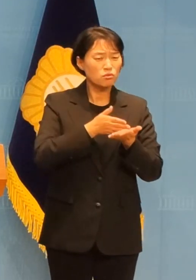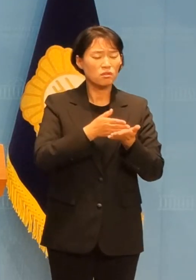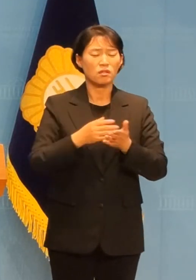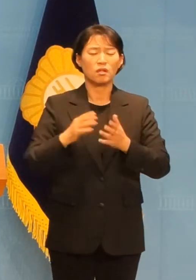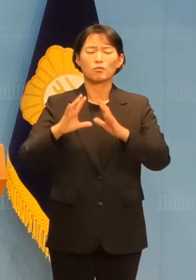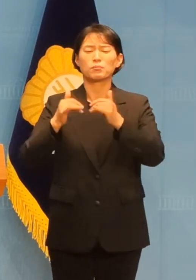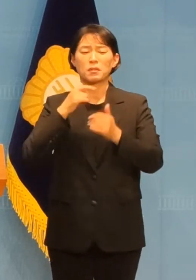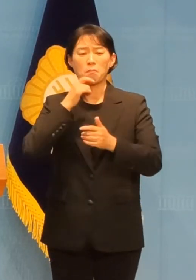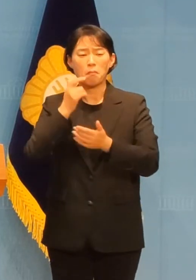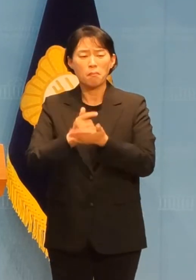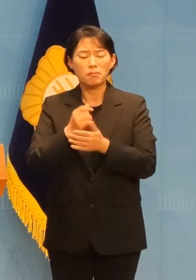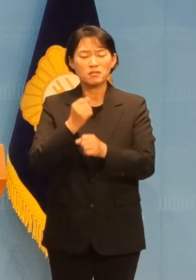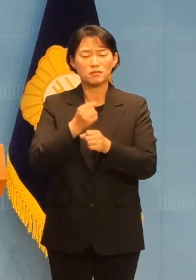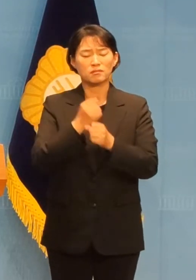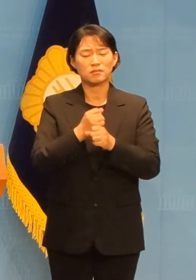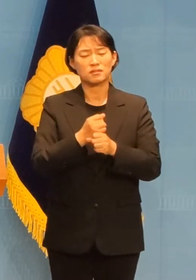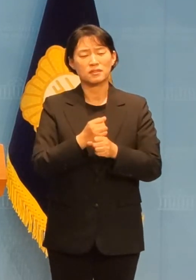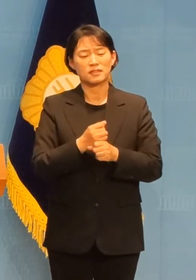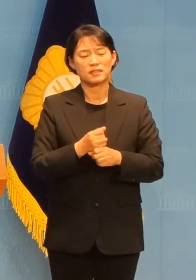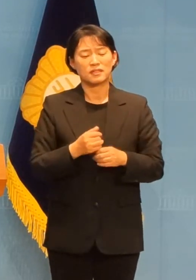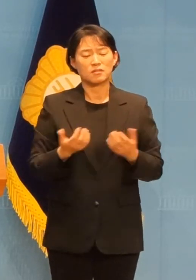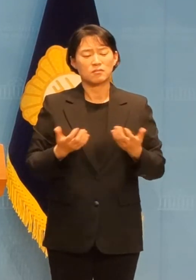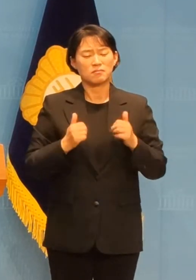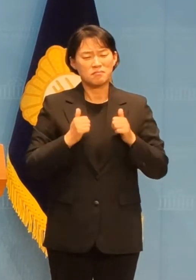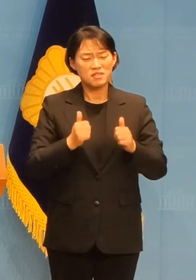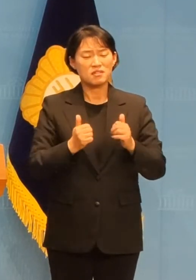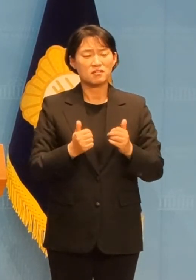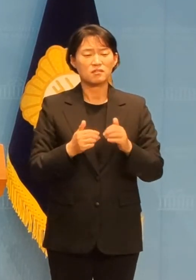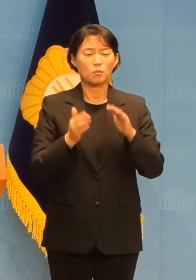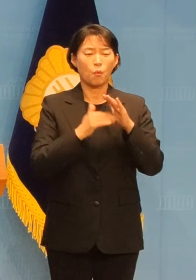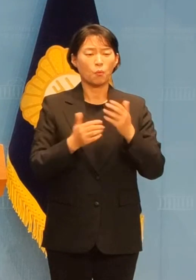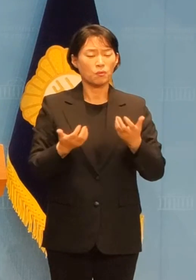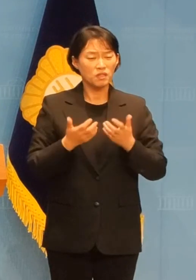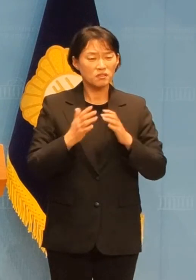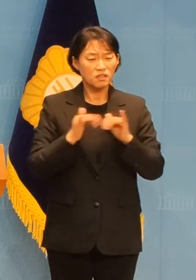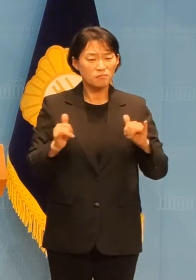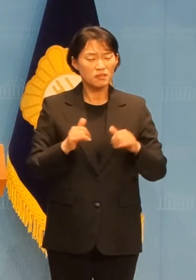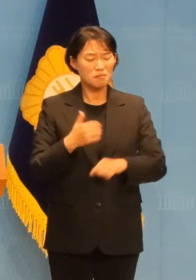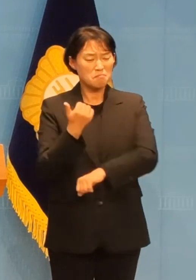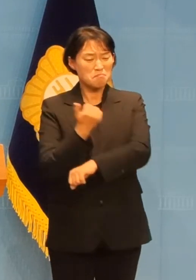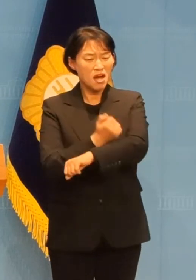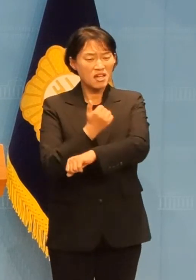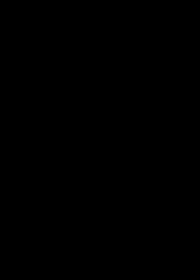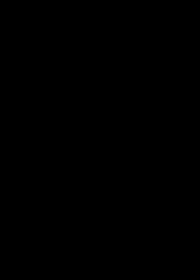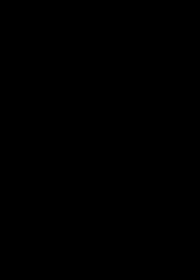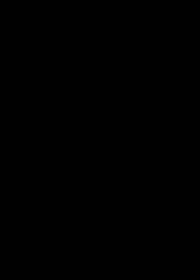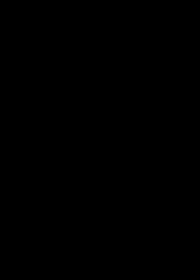국민을 속이고 묵묵히라는 선량한 공직자들을 마약 밀수 범죄자